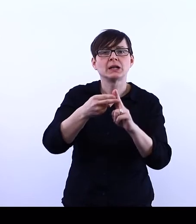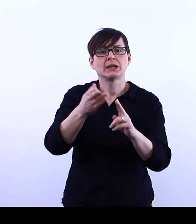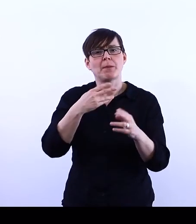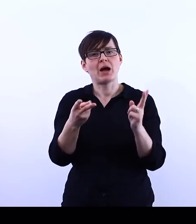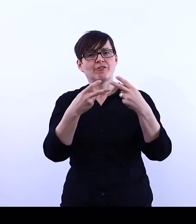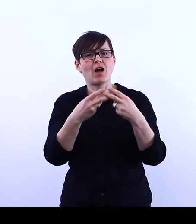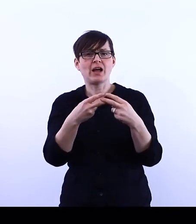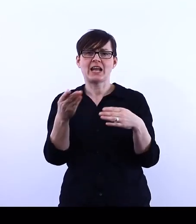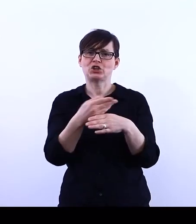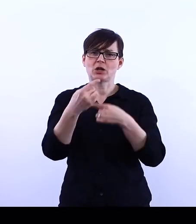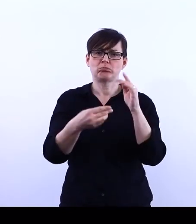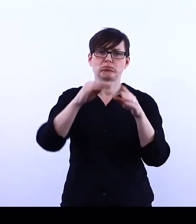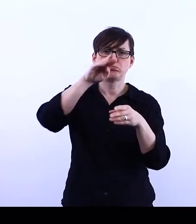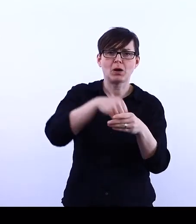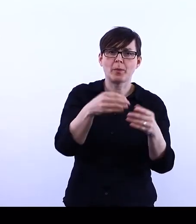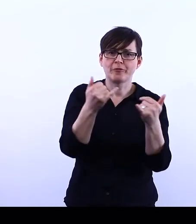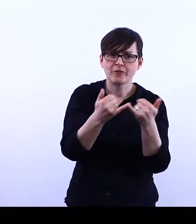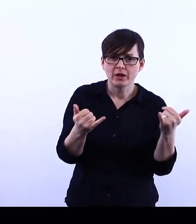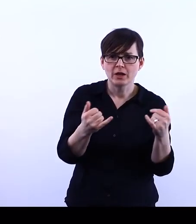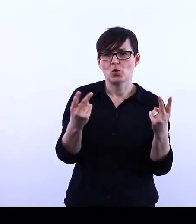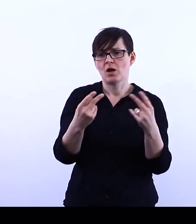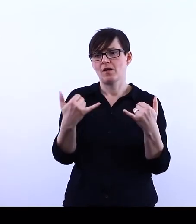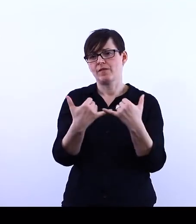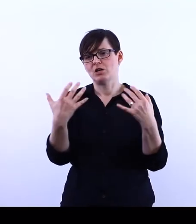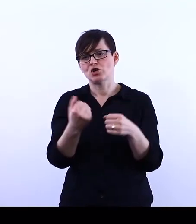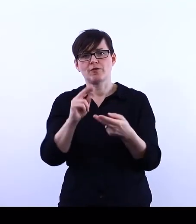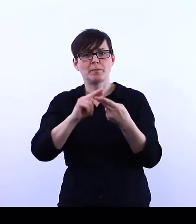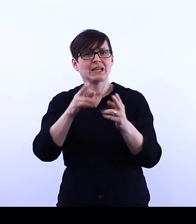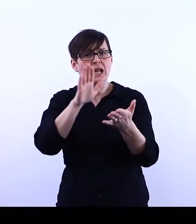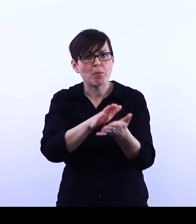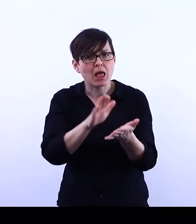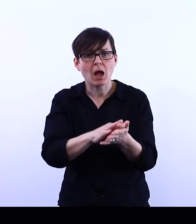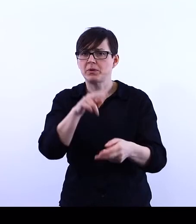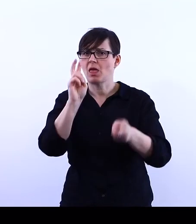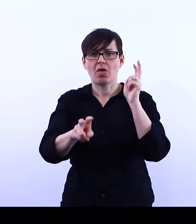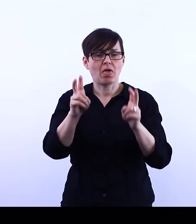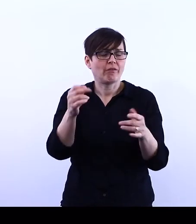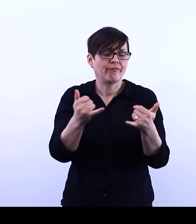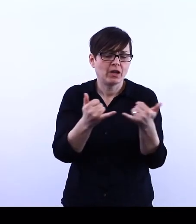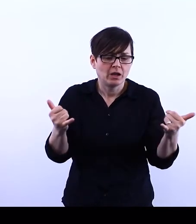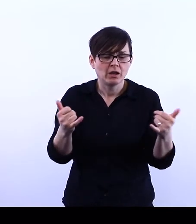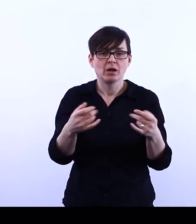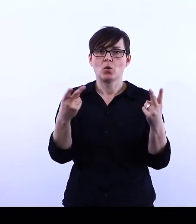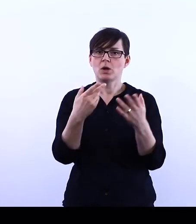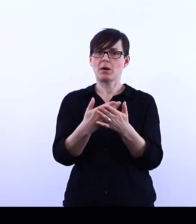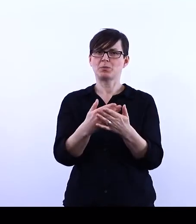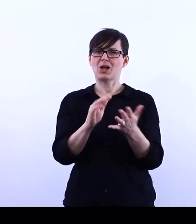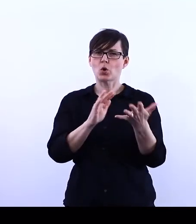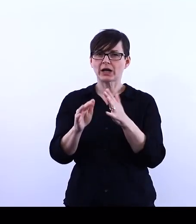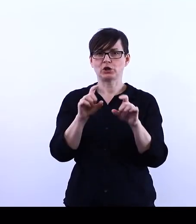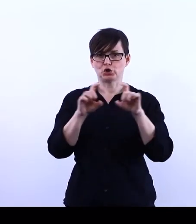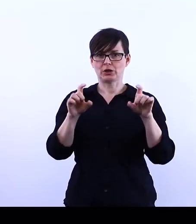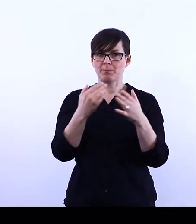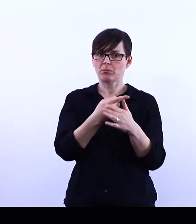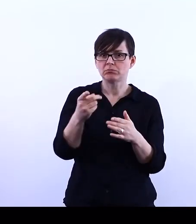teilhaben? Wie kann ich Menschen motivieren, bei der Stange zu bleiben? Wie kann ich vielleicht auch kritische Themen wie Diskriminierungserfahrungen